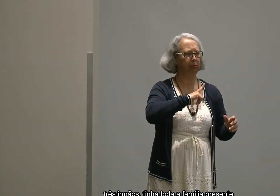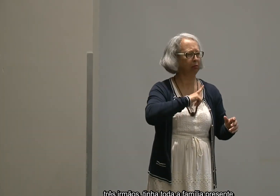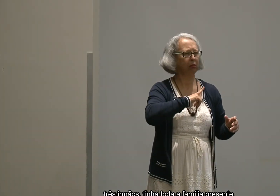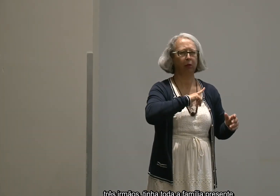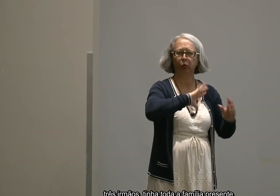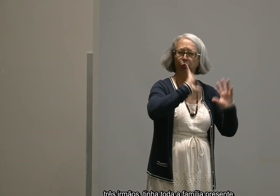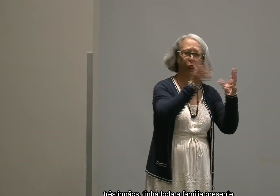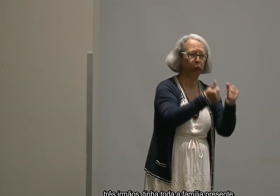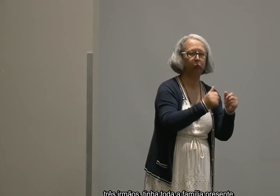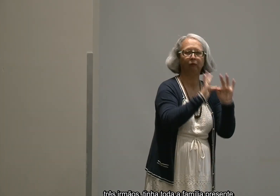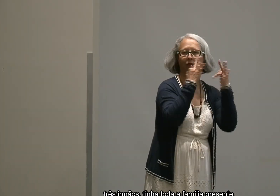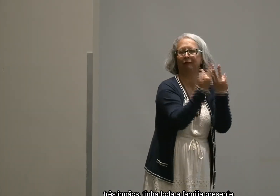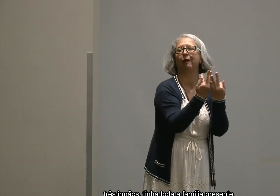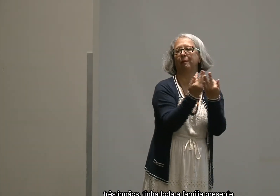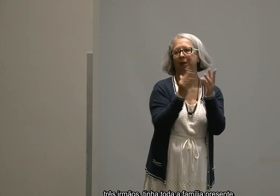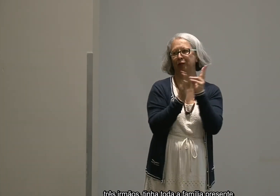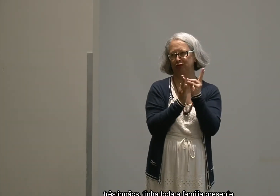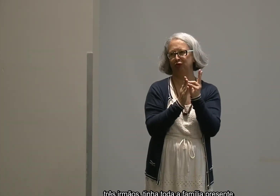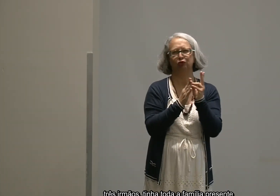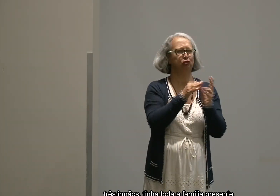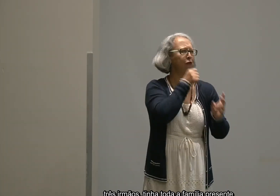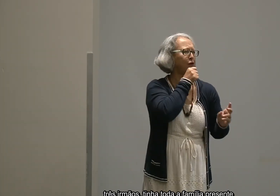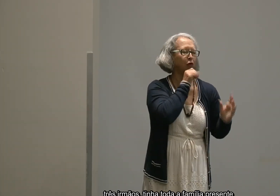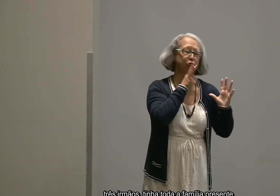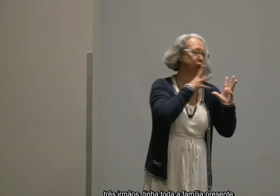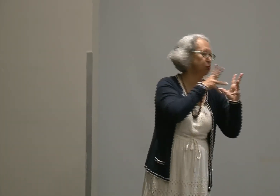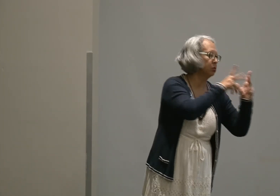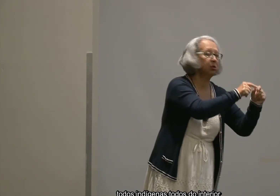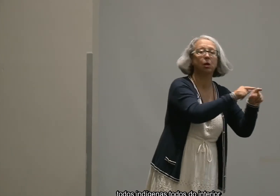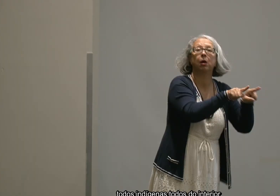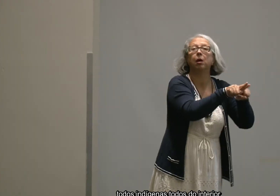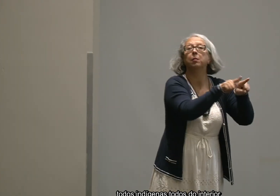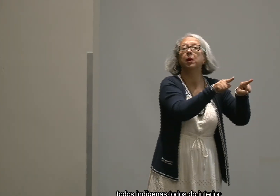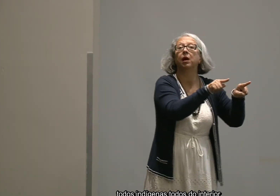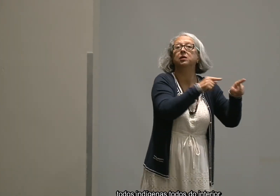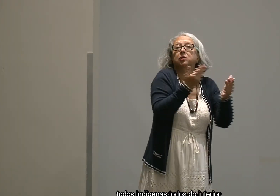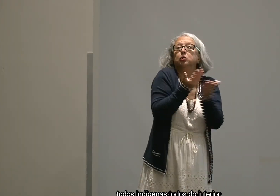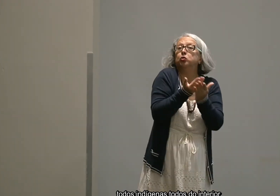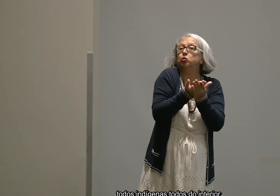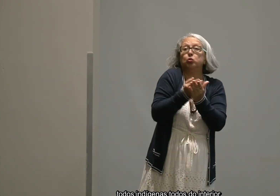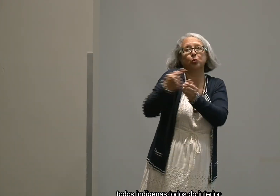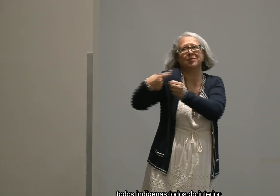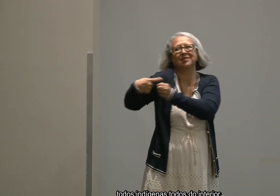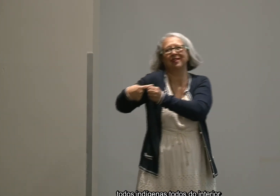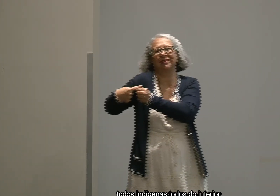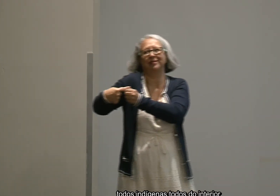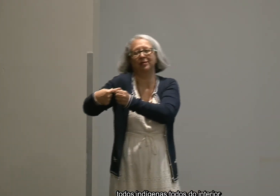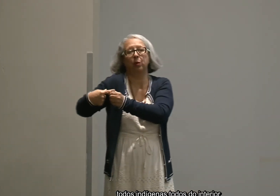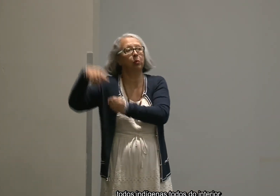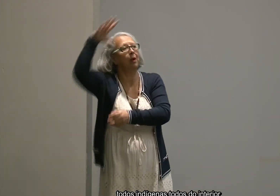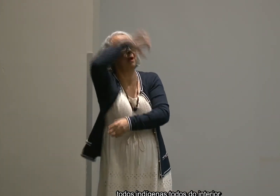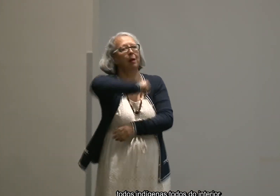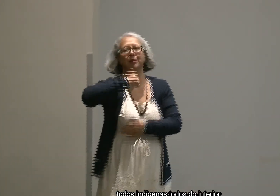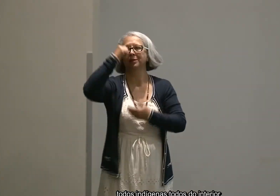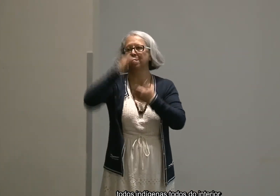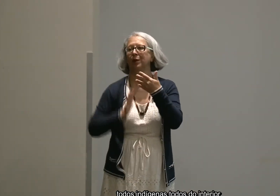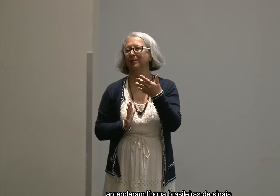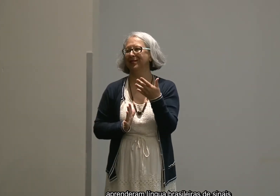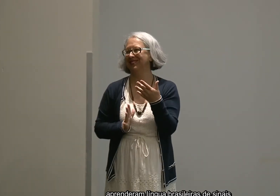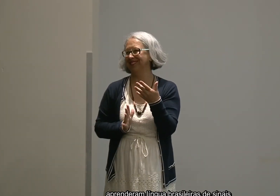tinha o pai, tinha a mãe, tinha toda a família presente, né? Todos indígenas, todos do interior,